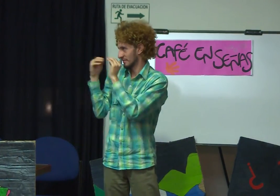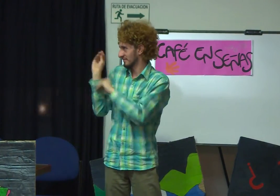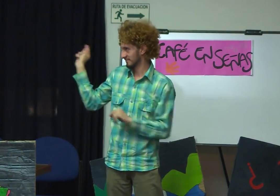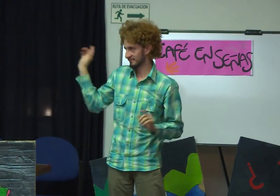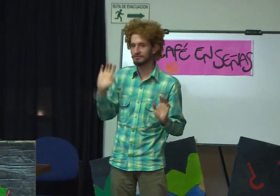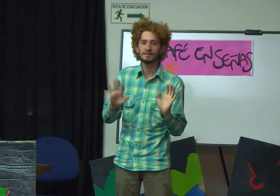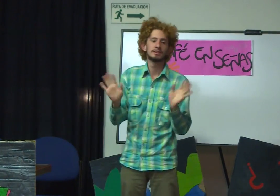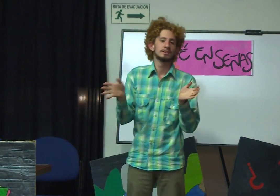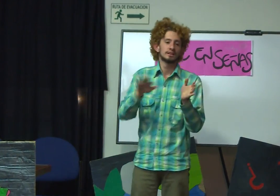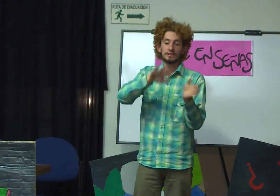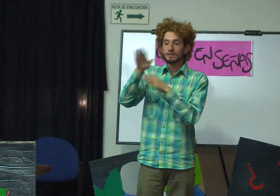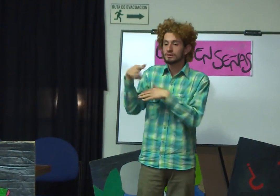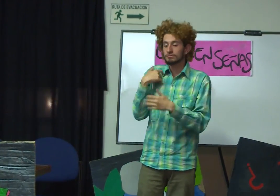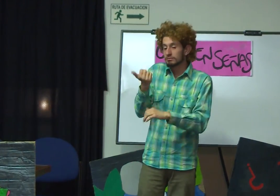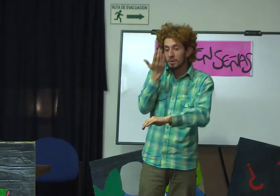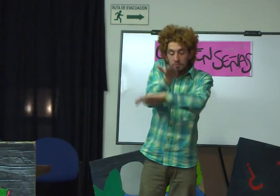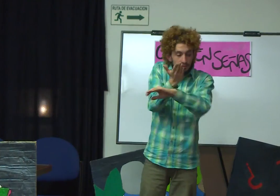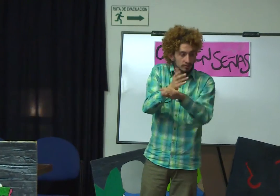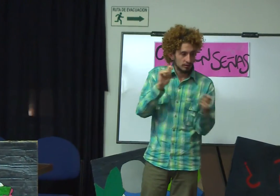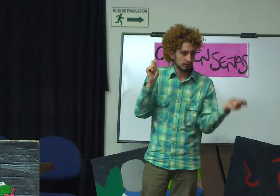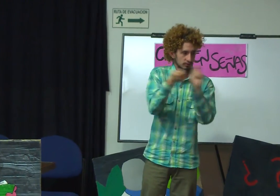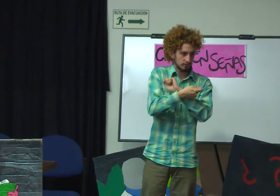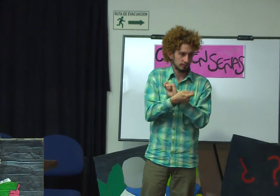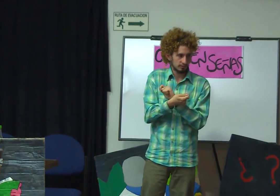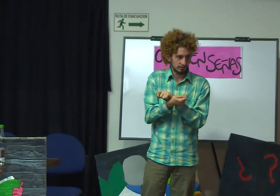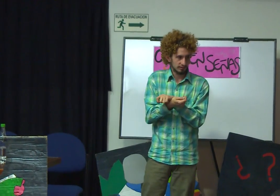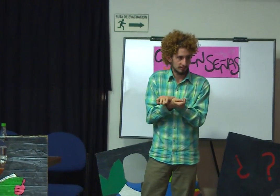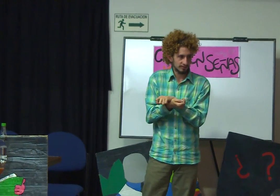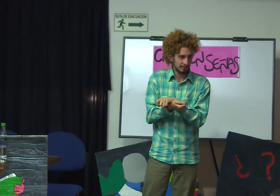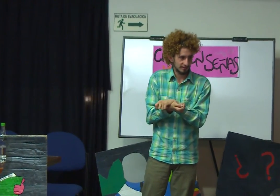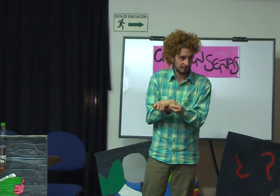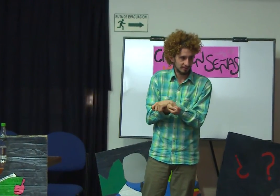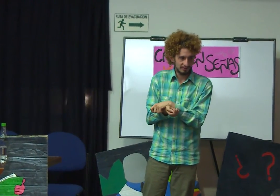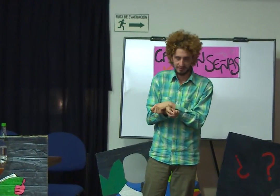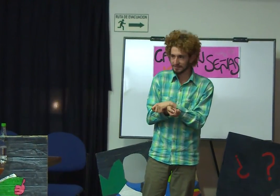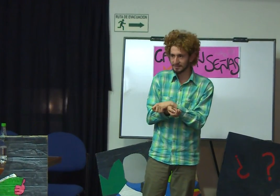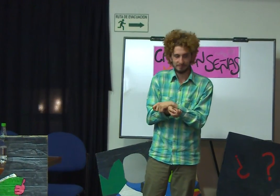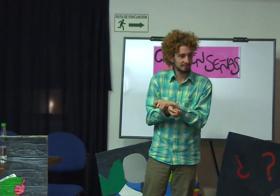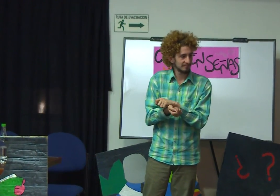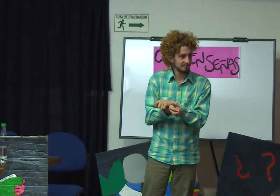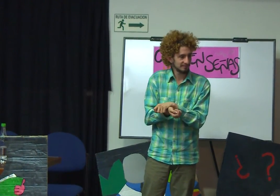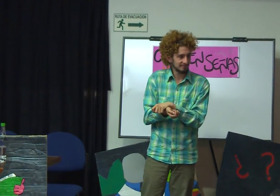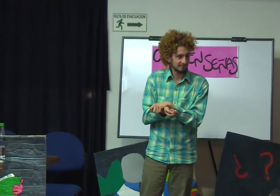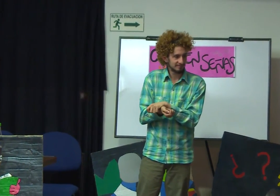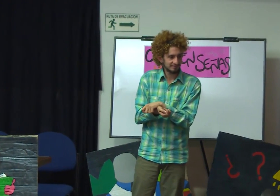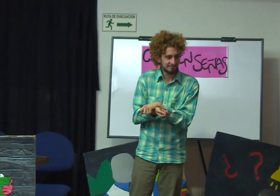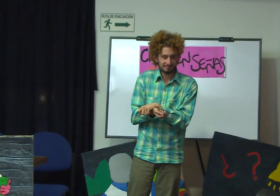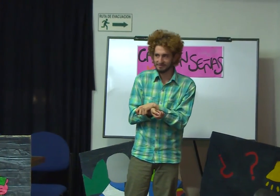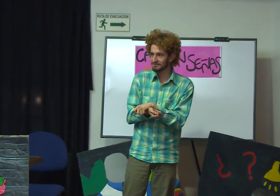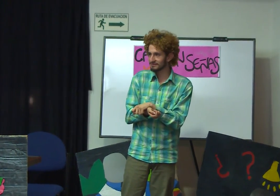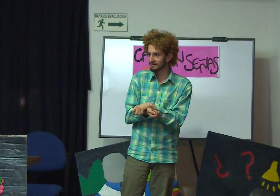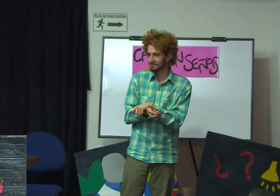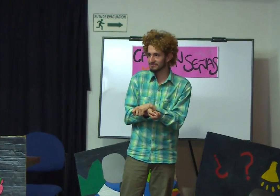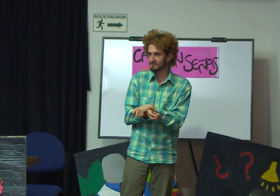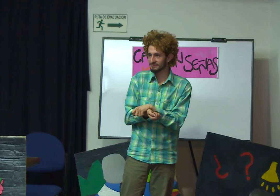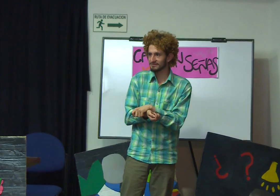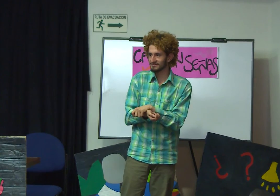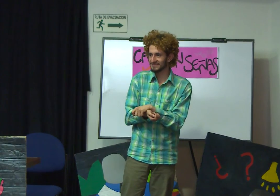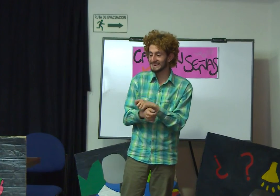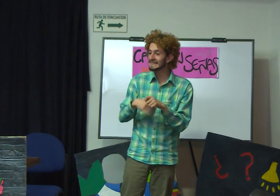vamos a hacer si nosotros utilizamos las manos y necesitamos de las manos para comunicarnos? Entonces, utilizar los títeres como